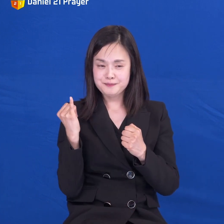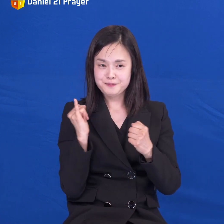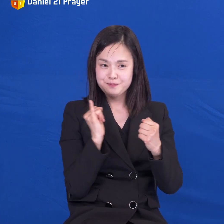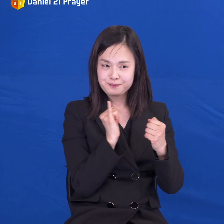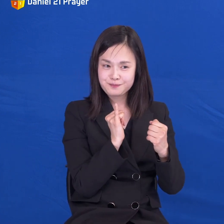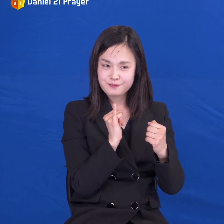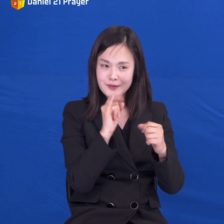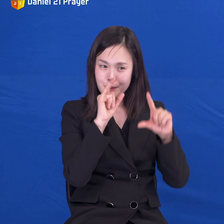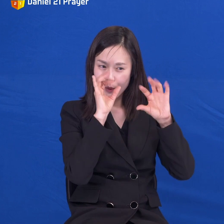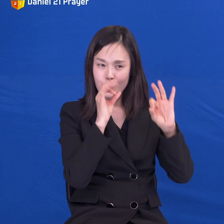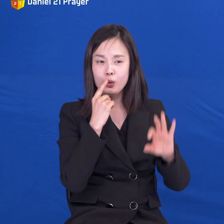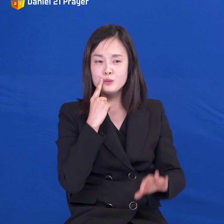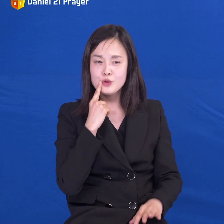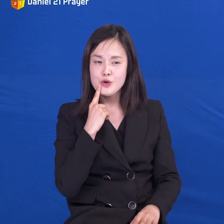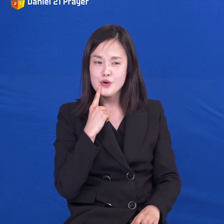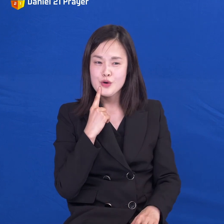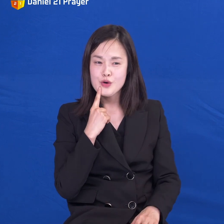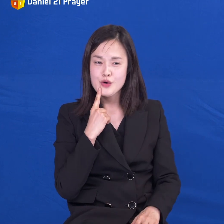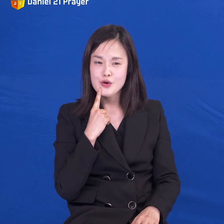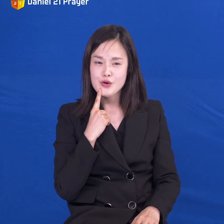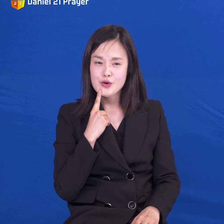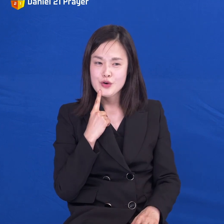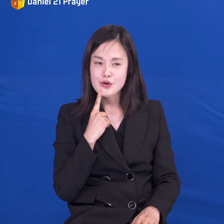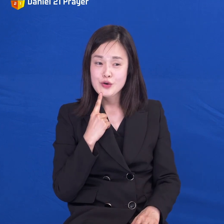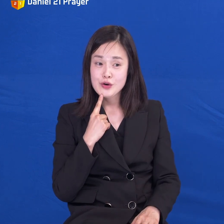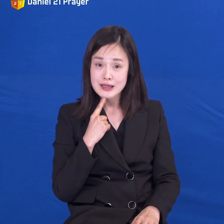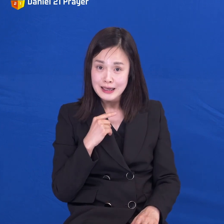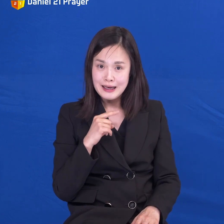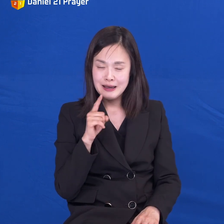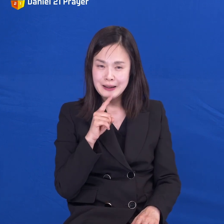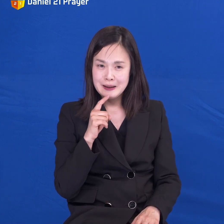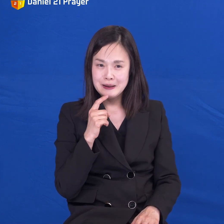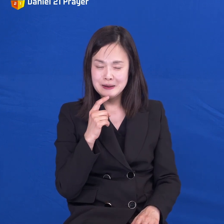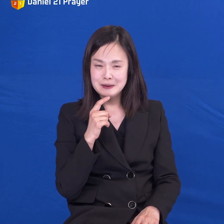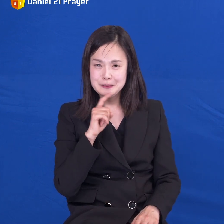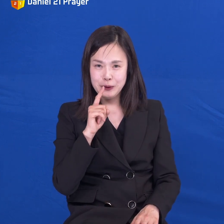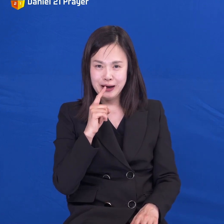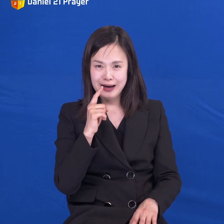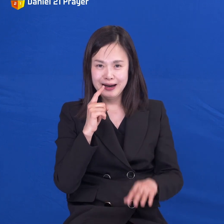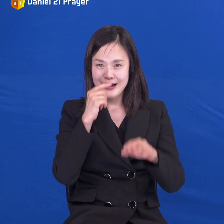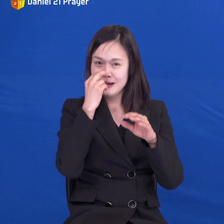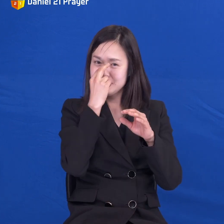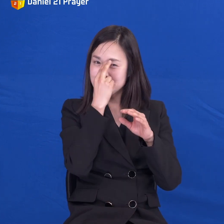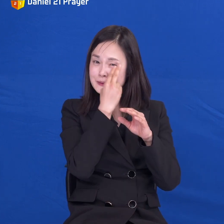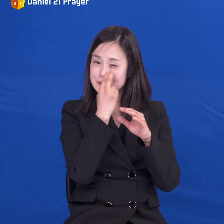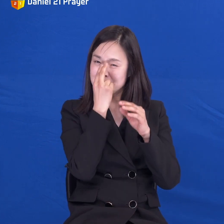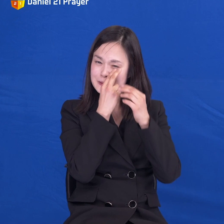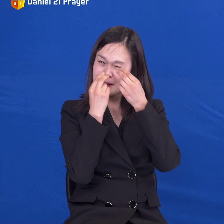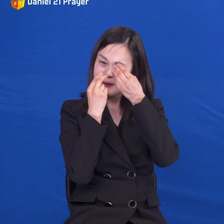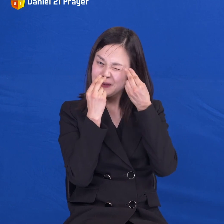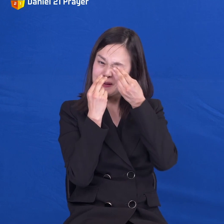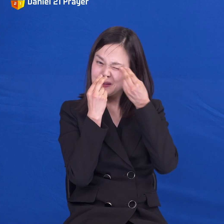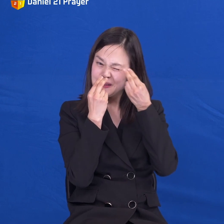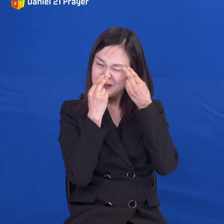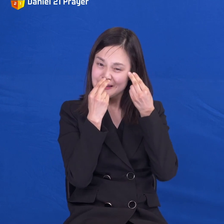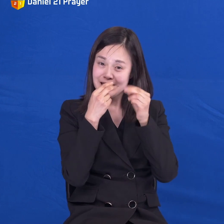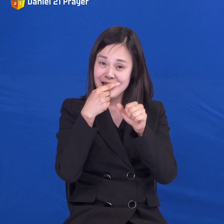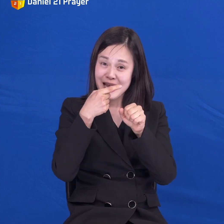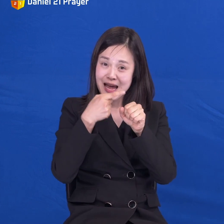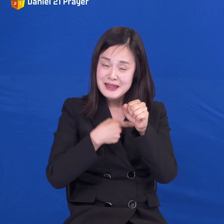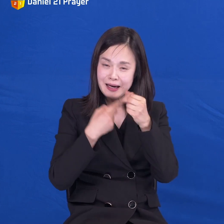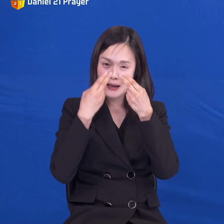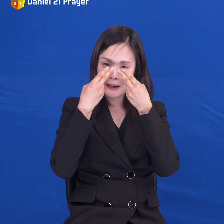쌍꺼풀이 됐어요. 그래서 우리 딸 눈을 보면 여러분 꼭 미국 사람 같습니다. 눈이 굉장히 크고